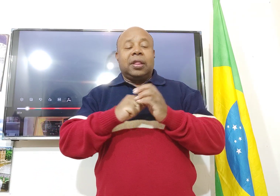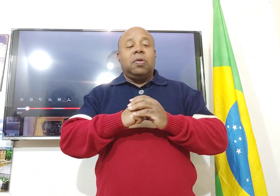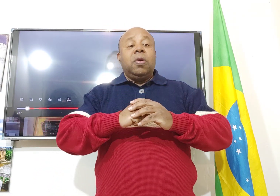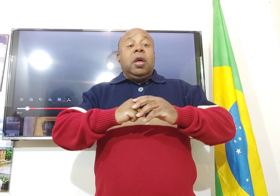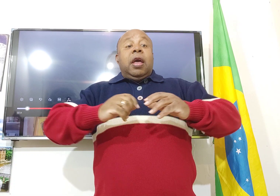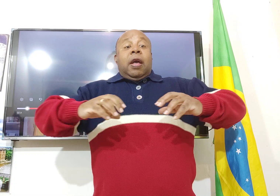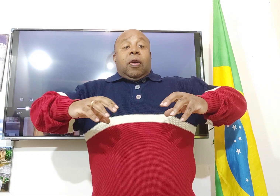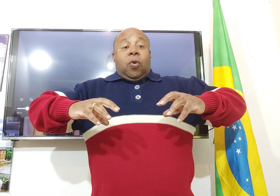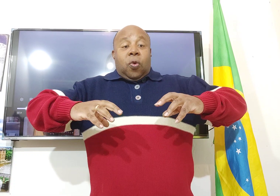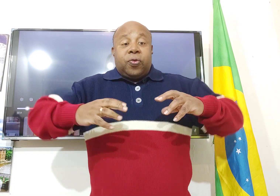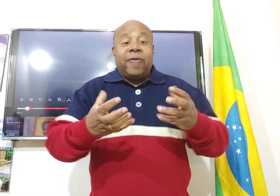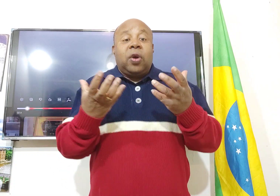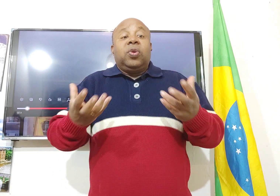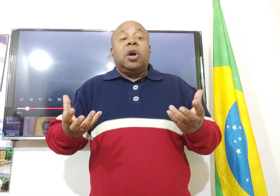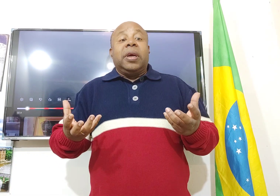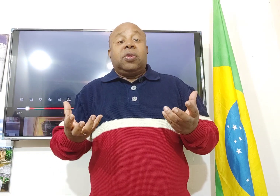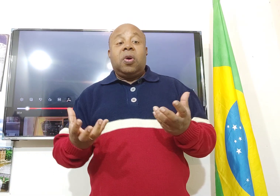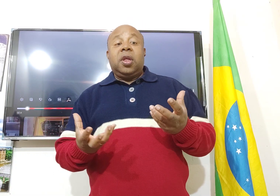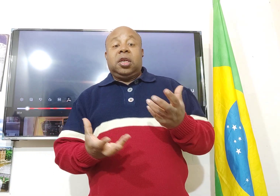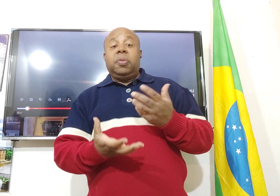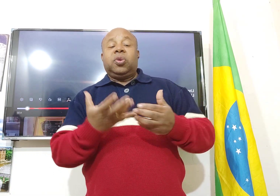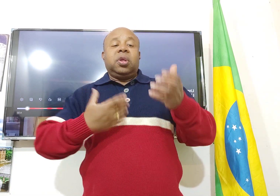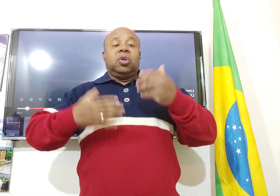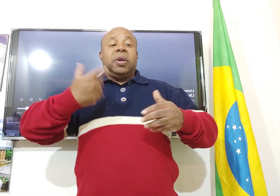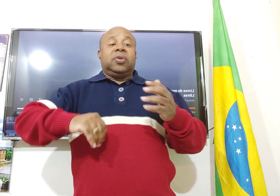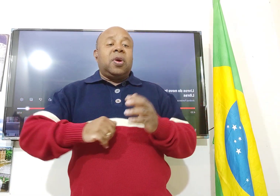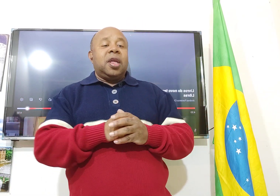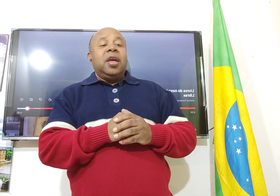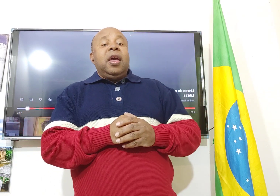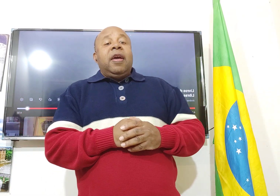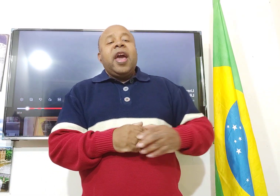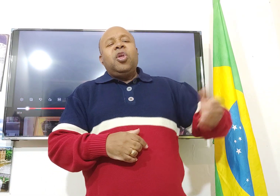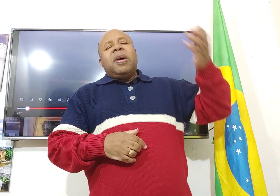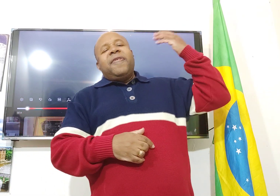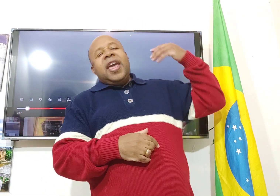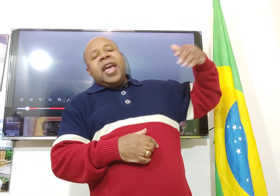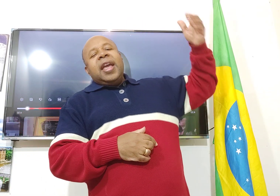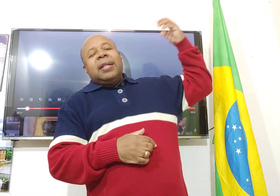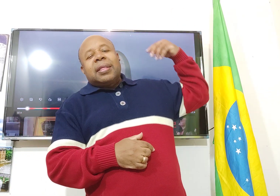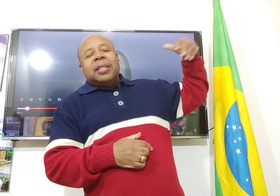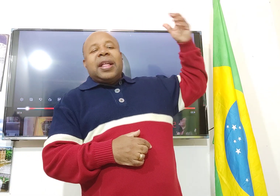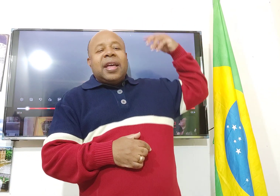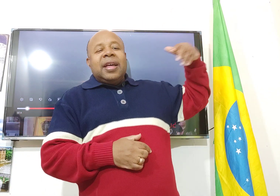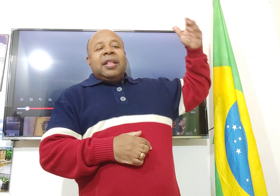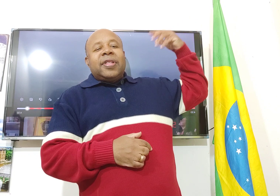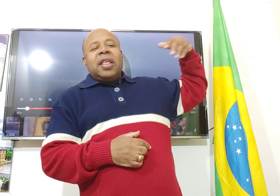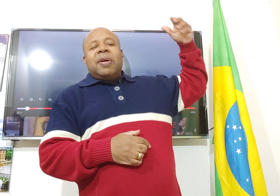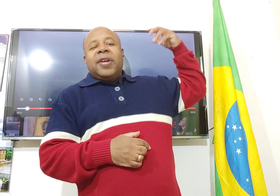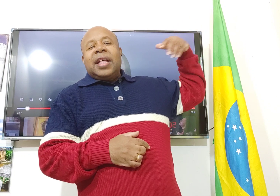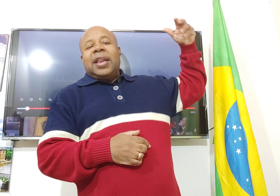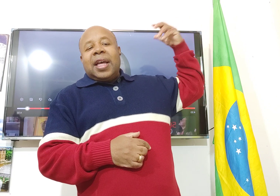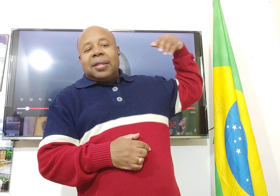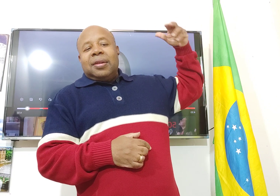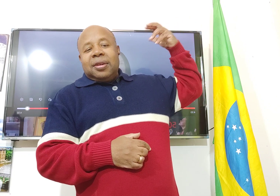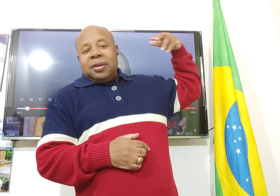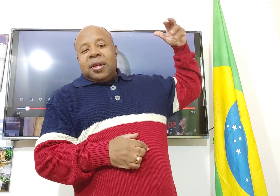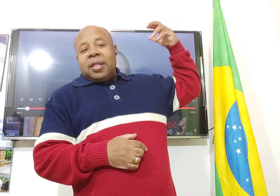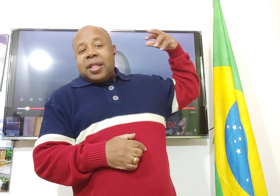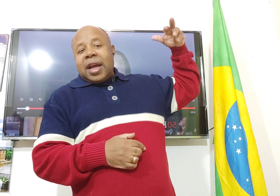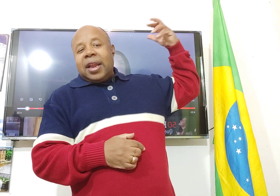reformulação. Você vai contar uma história, geralmente quando você conta uma história, era uma vez, né? Era uma vez lá atrás. Você dá aquela